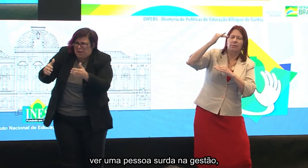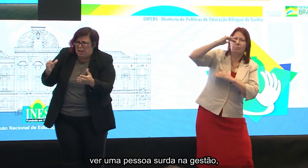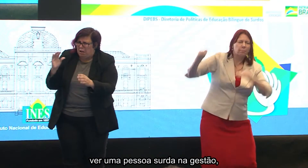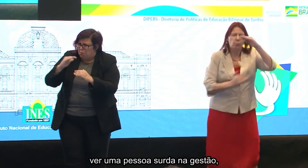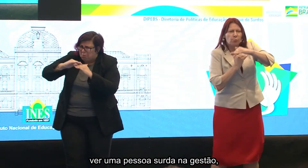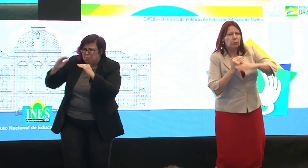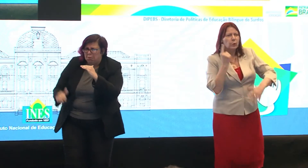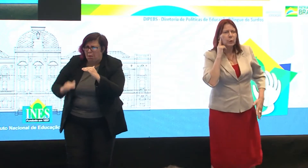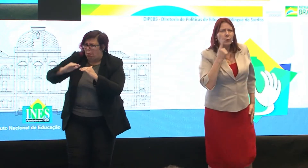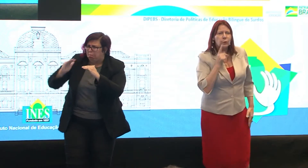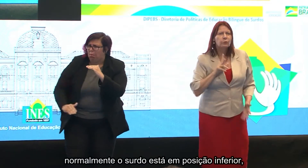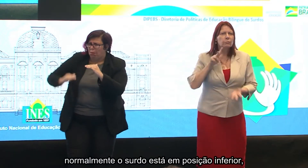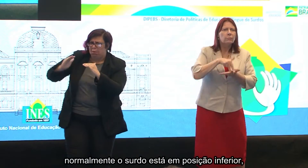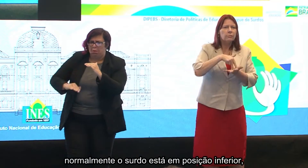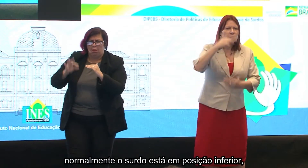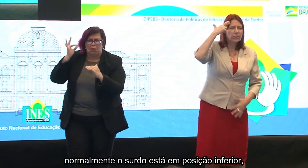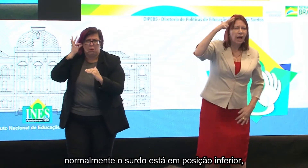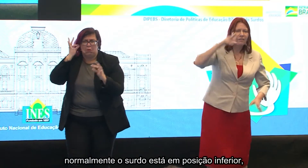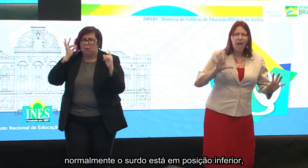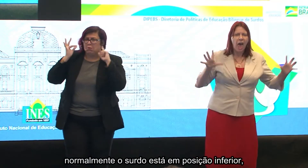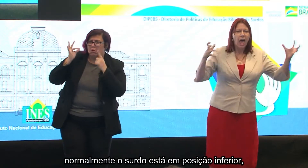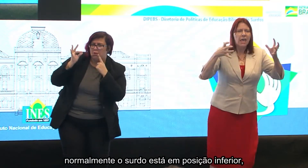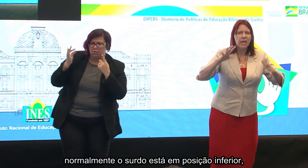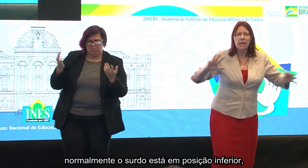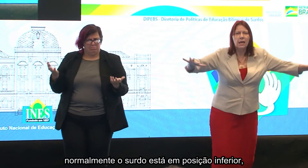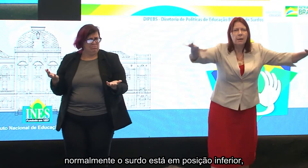gestão. Normalmente o surdo está em posição